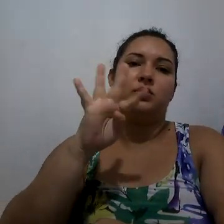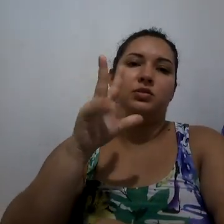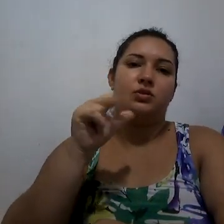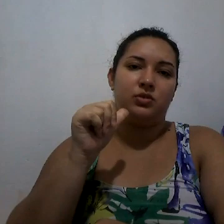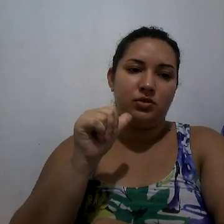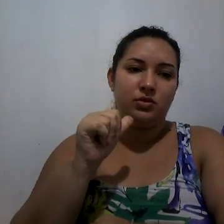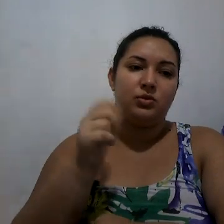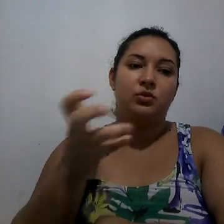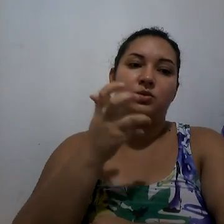eu quero